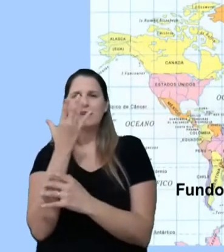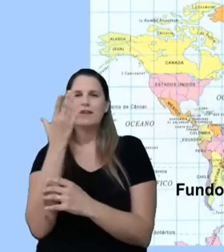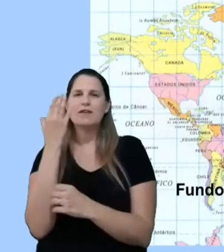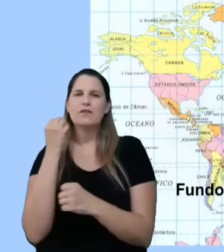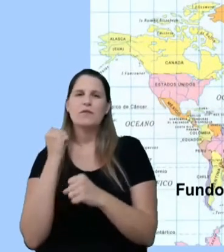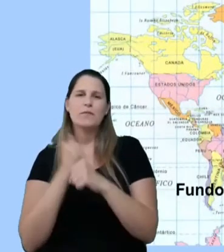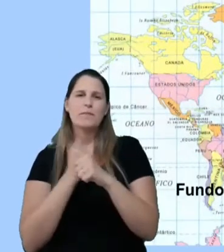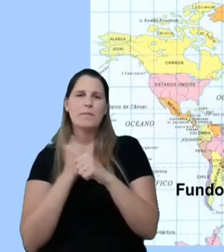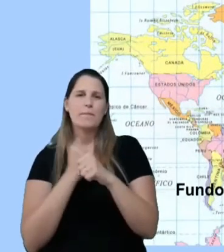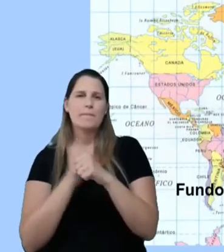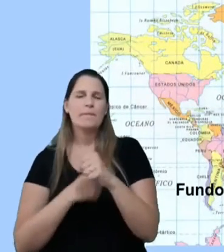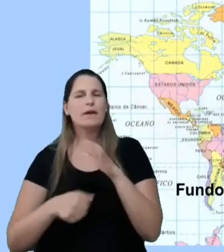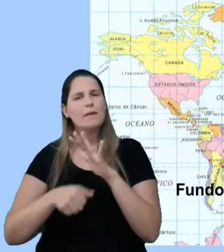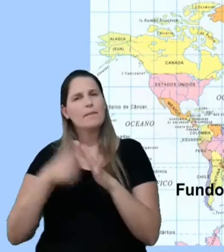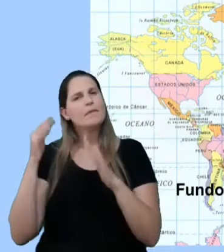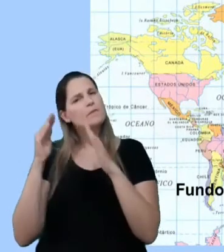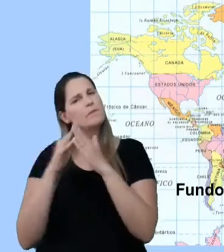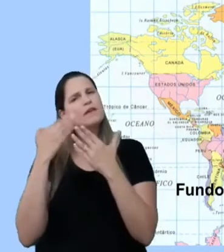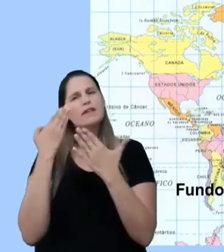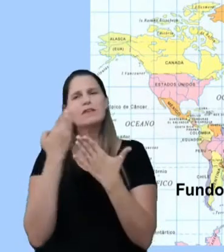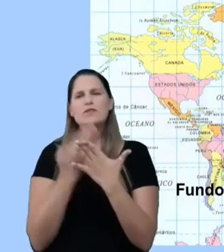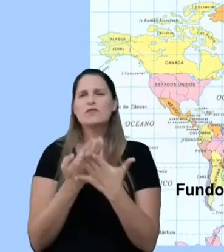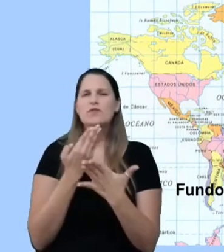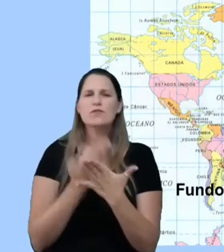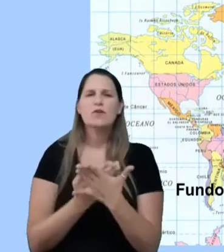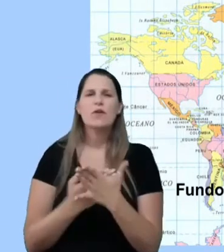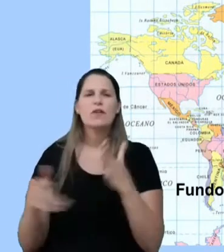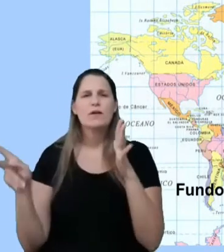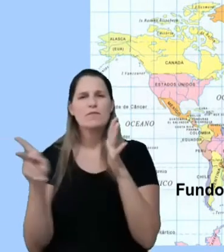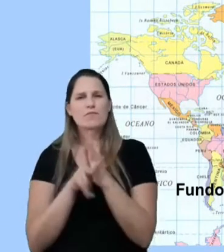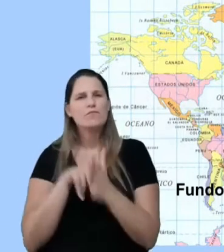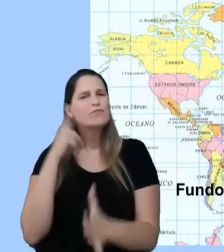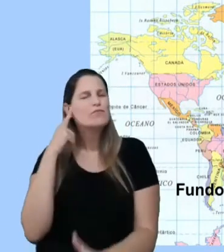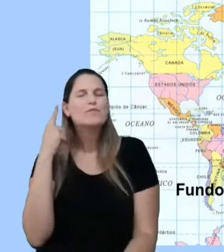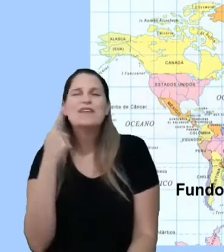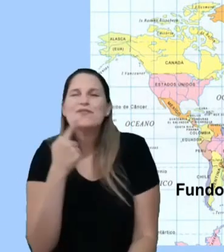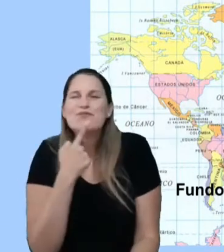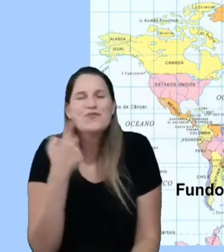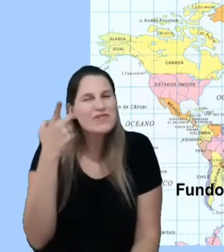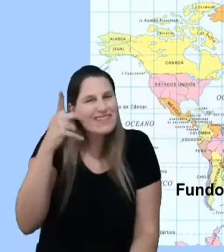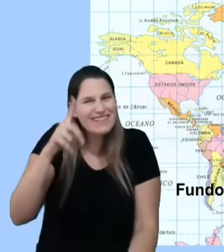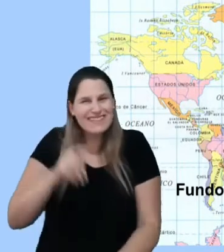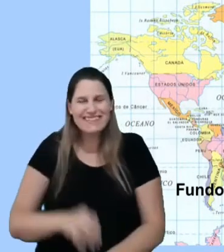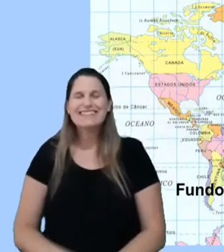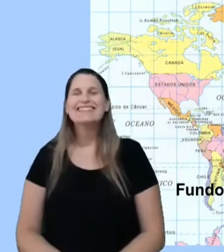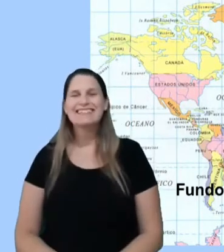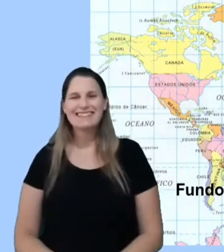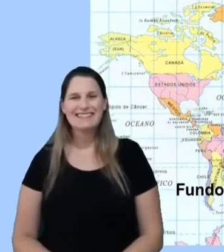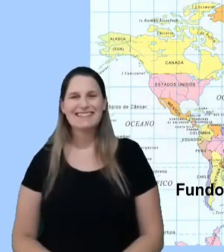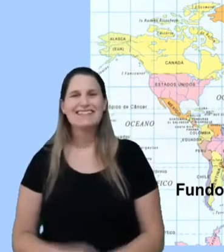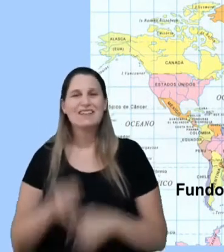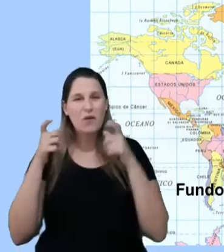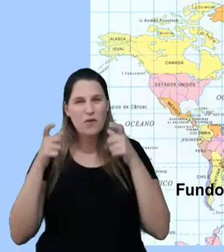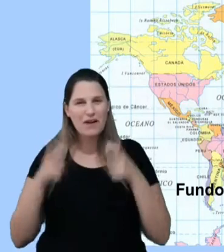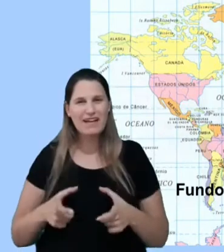Ele também fundou a primeira escola dos surdos. Sim, é isso mesmo.